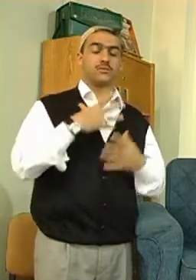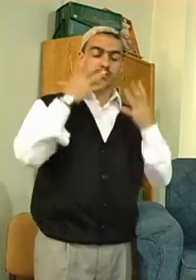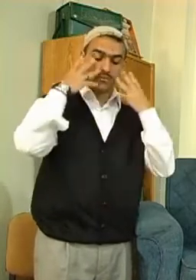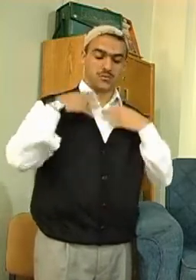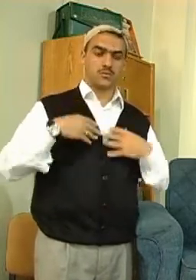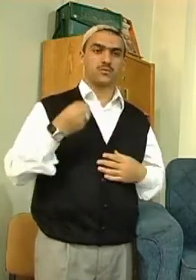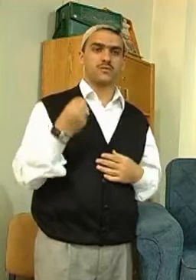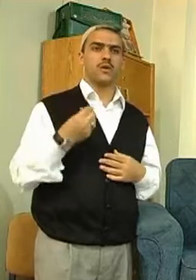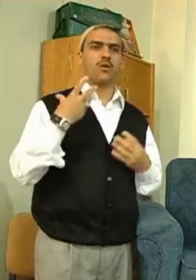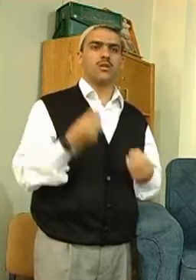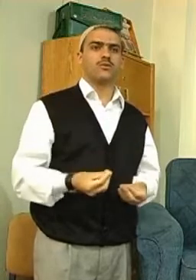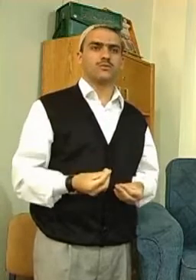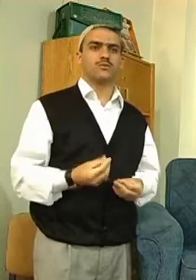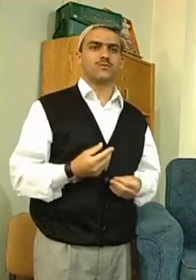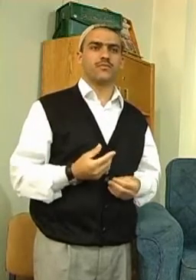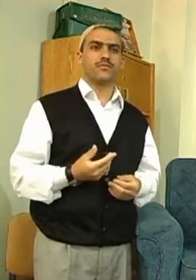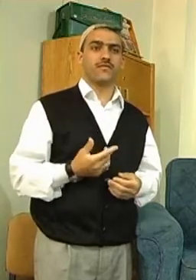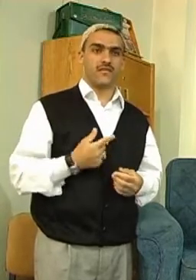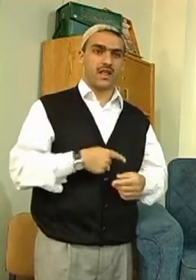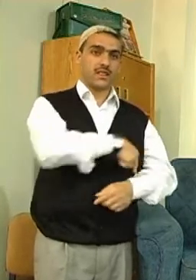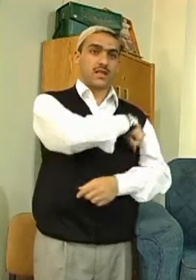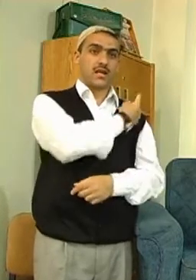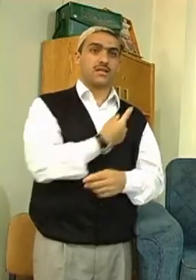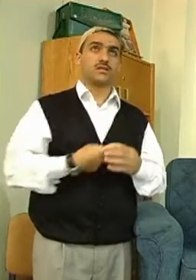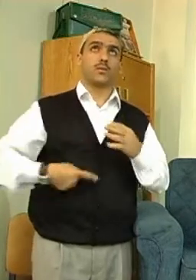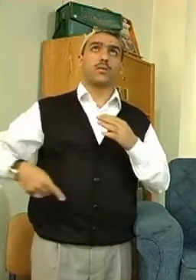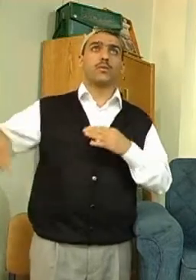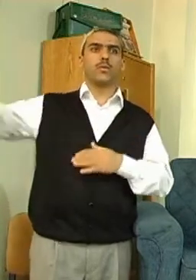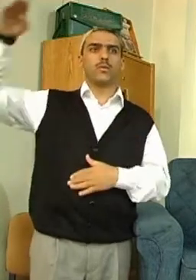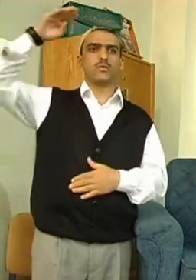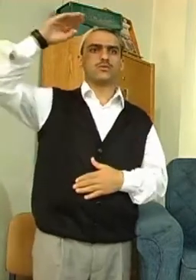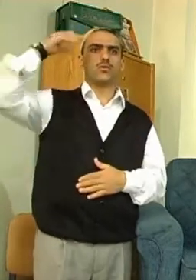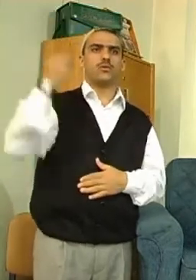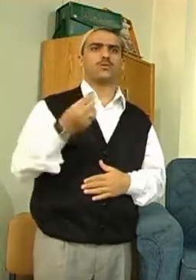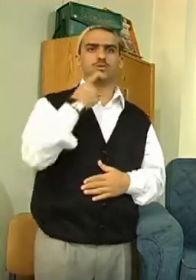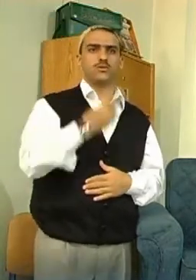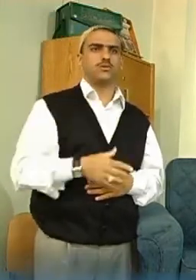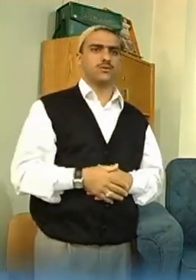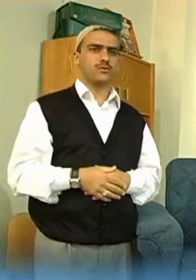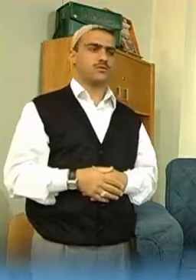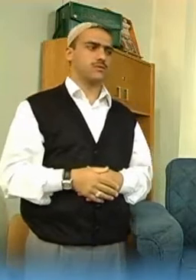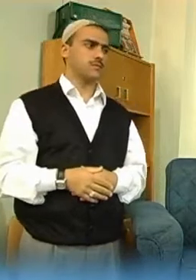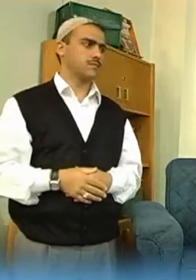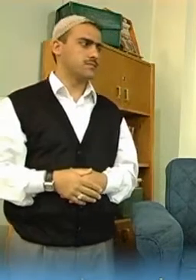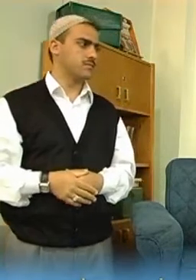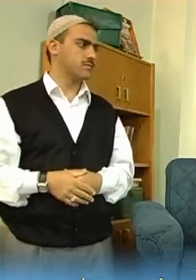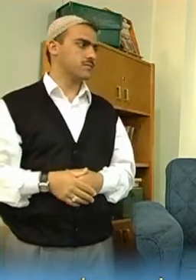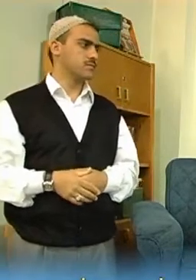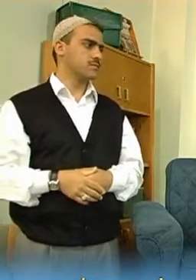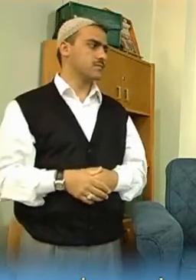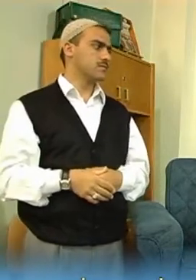iman alayilliğine çıkar, cennete layık bir kıymet alır. Alayilliğin deyince,